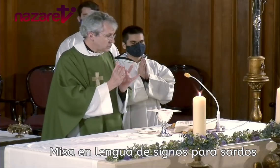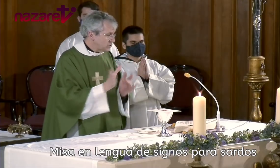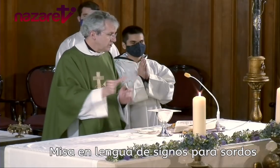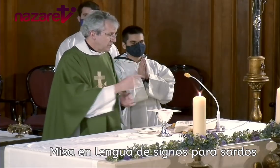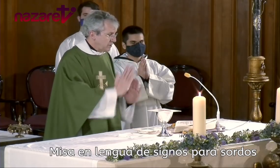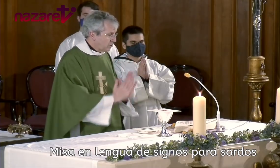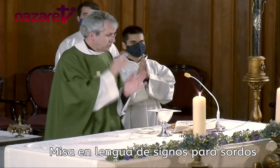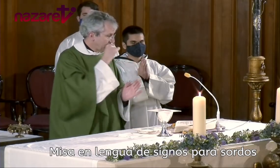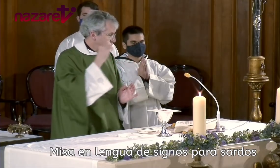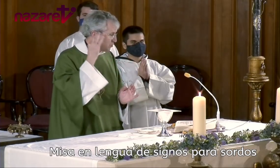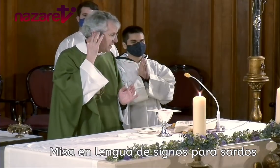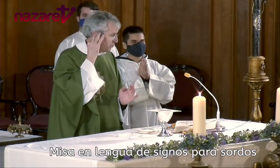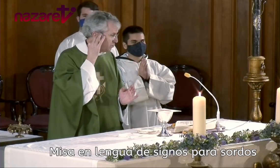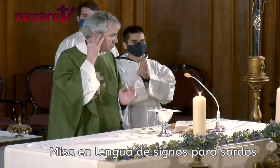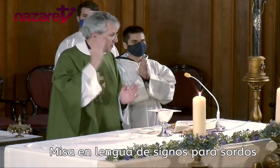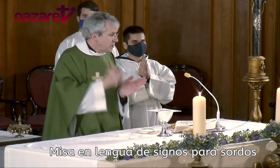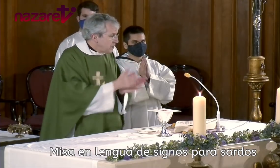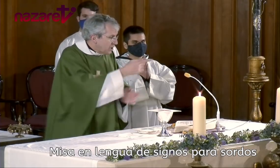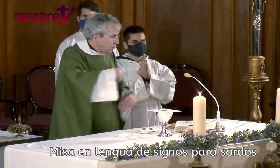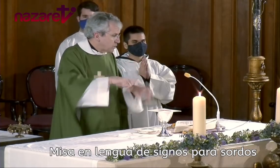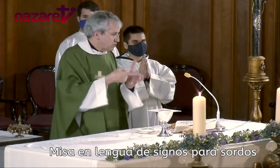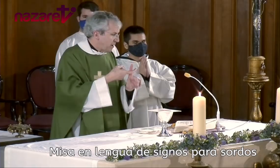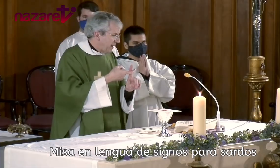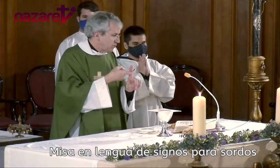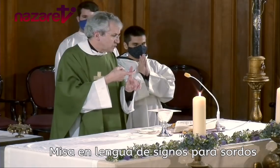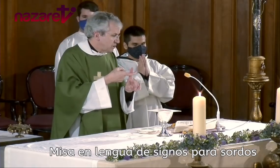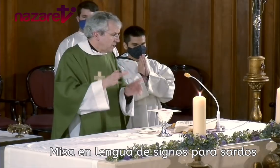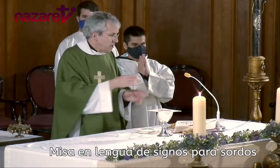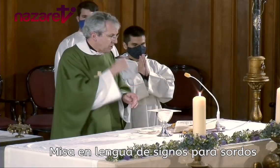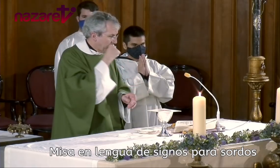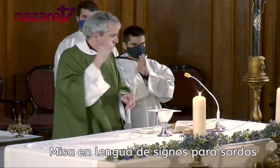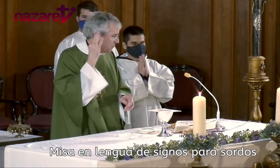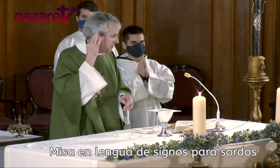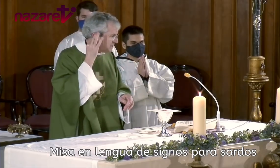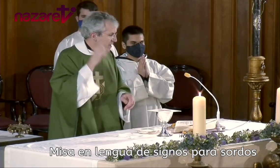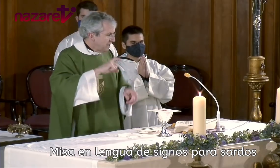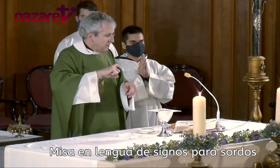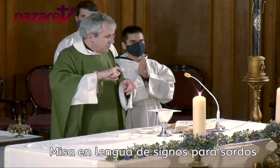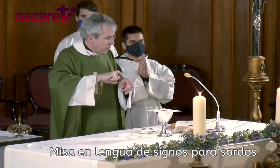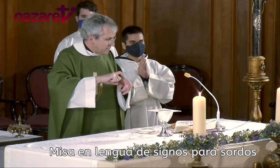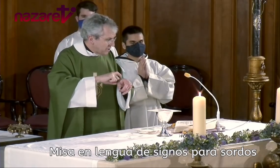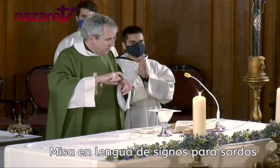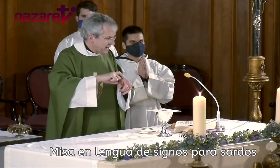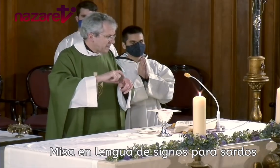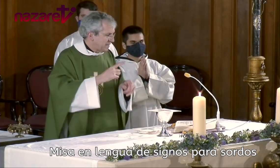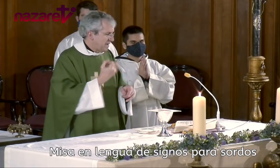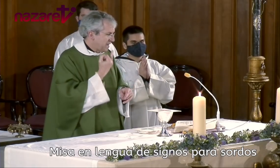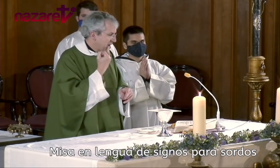Jesús y con todos los santos, y con nuestros hermanos, y con los hombres y mujeres de toda raza y